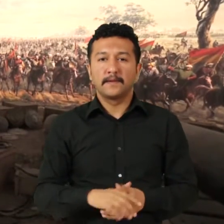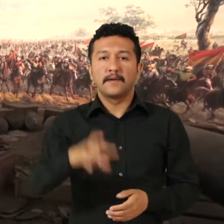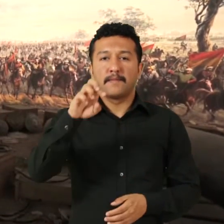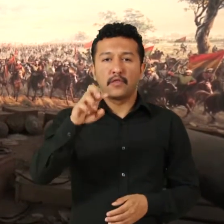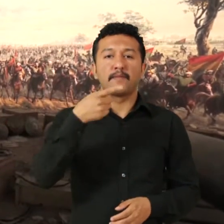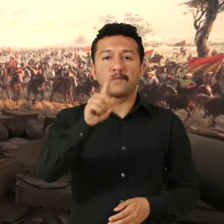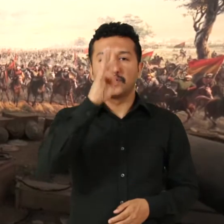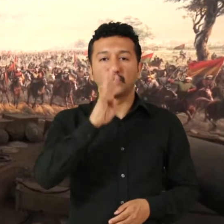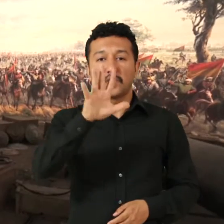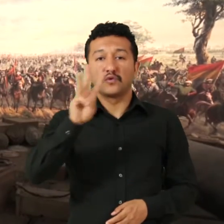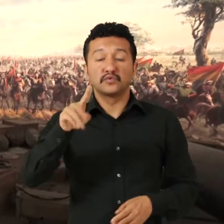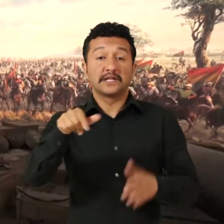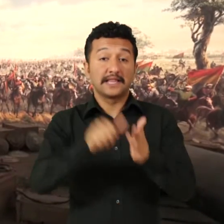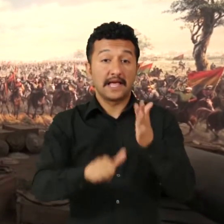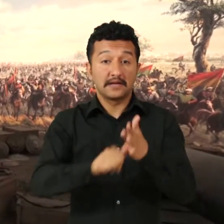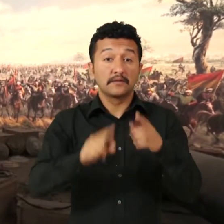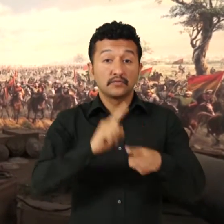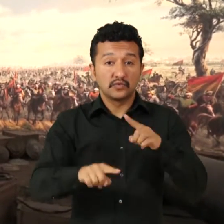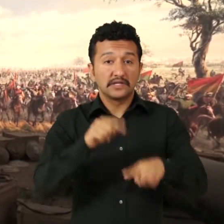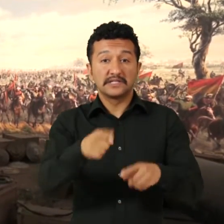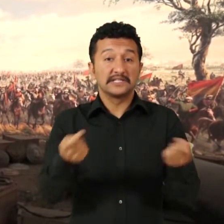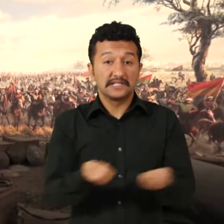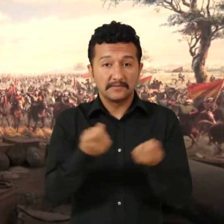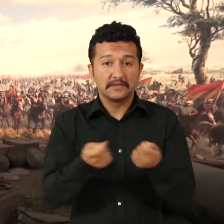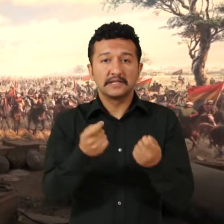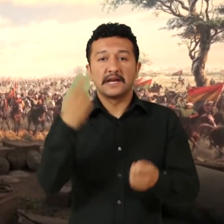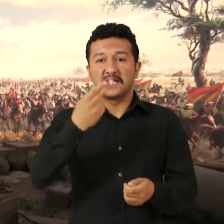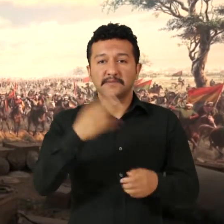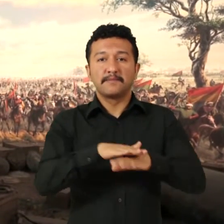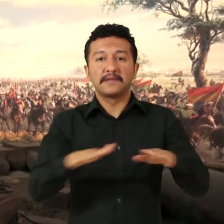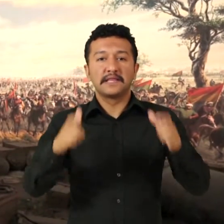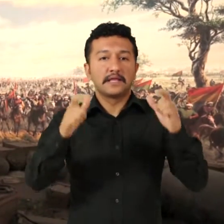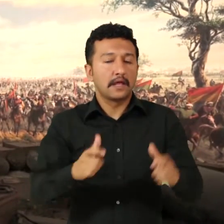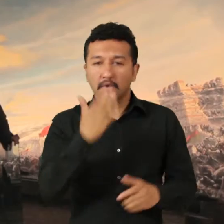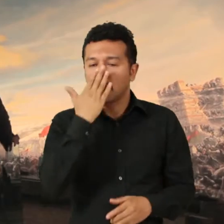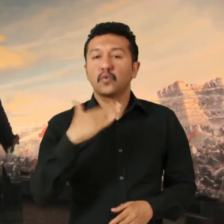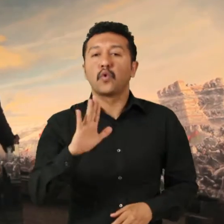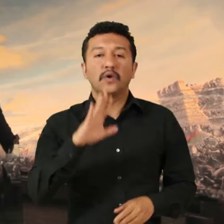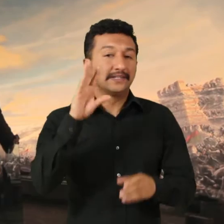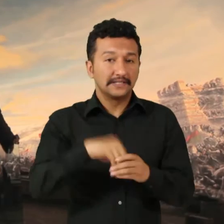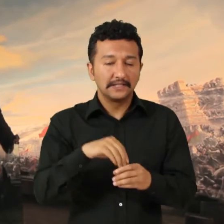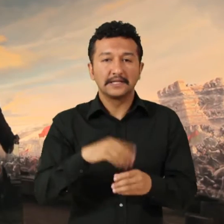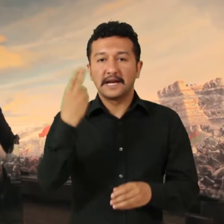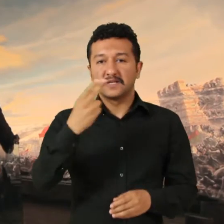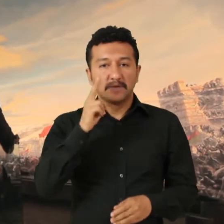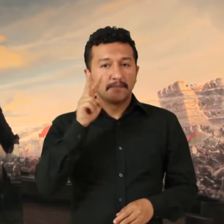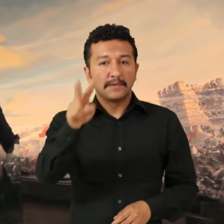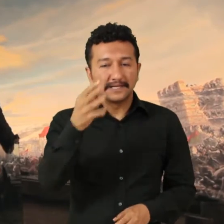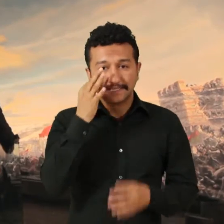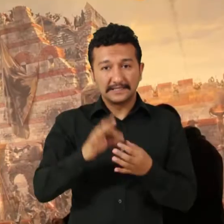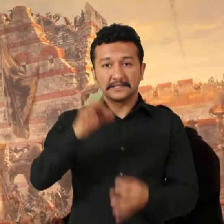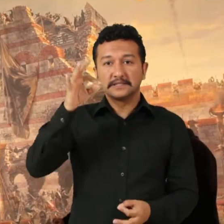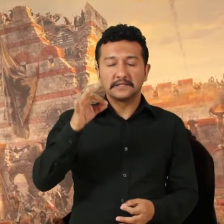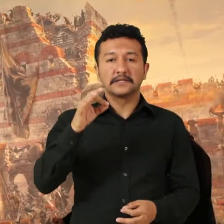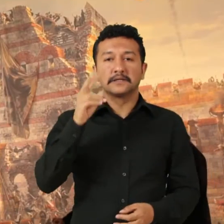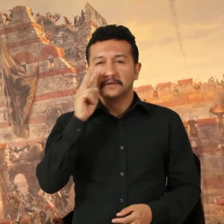Panorama 1453 Tarih Müzesi'ndeki çalışmada resmin bittiği yer söz konusu olmadığı için resme bakan kişi